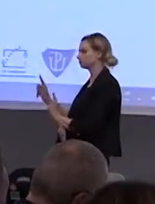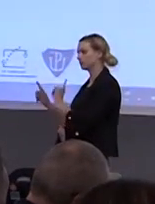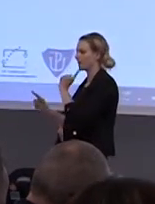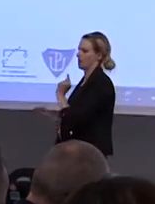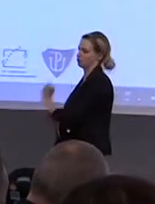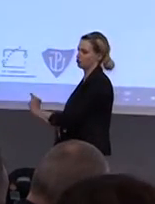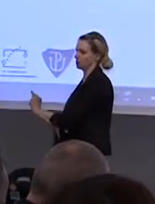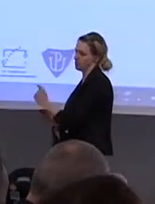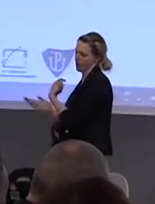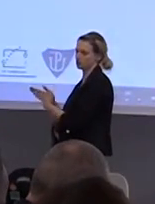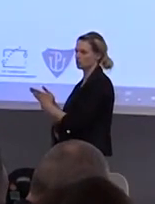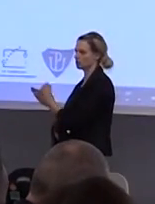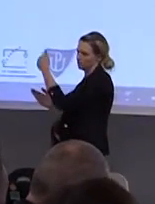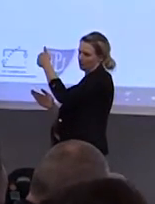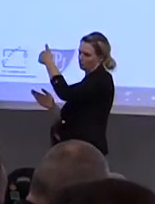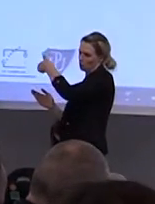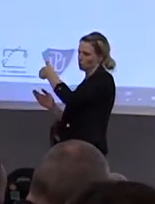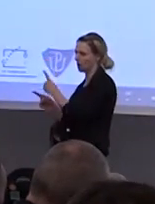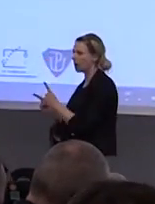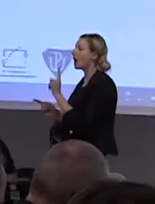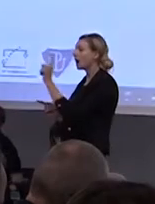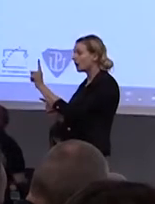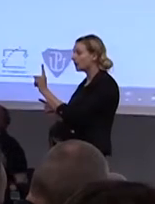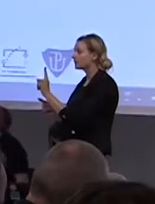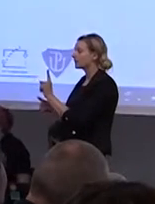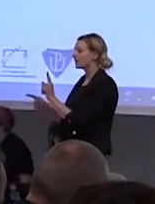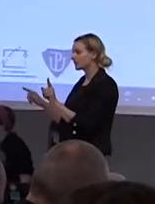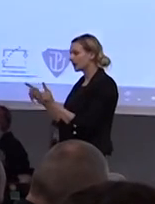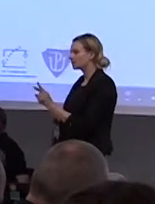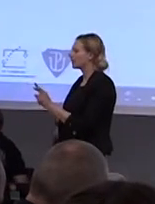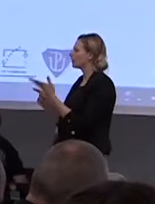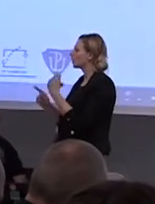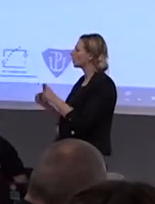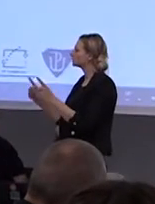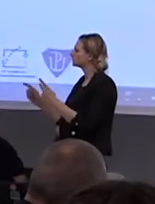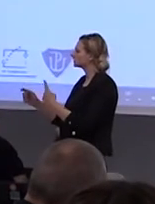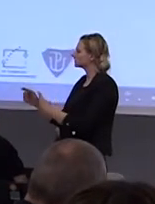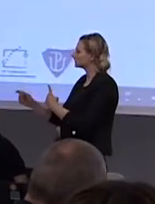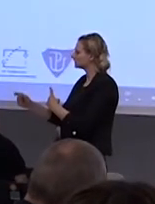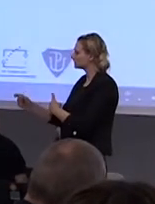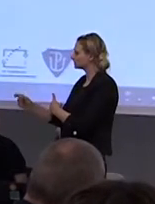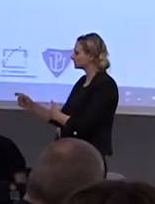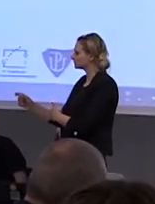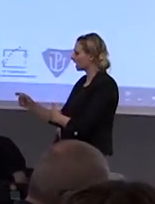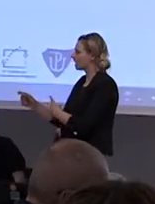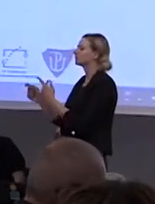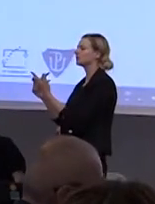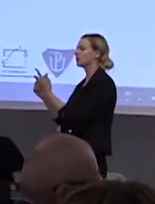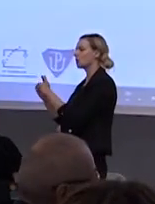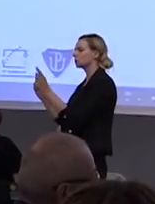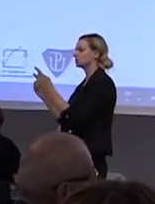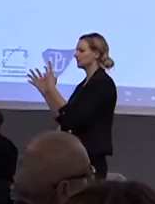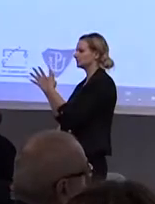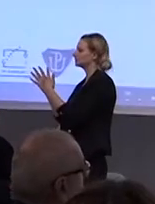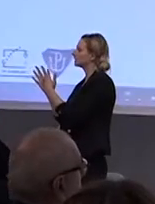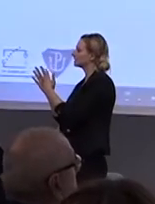the lowest in the region. Zatímco míra osvobození od celonárodního testování patří v regionu mezi nejnižší. That is